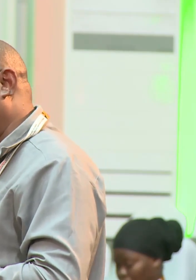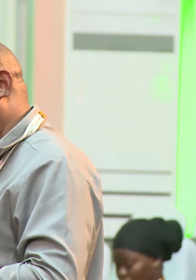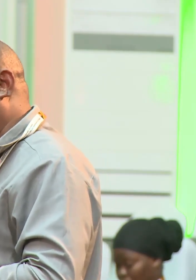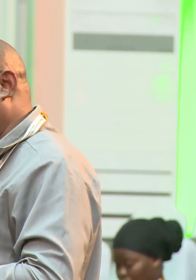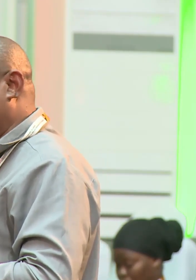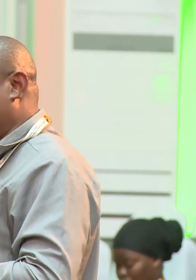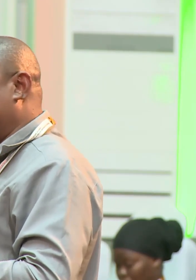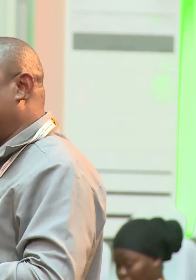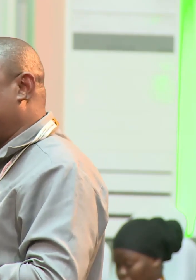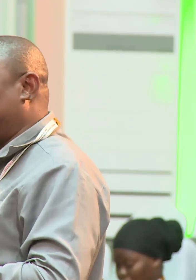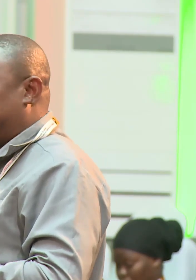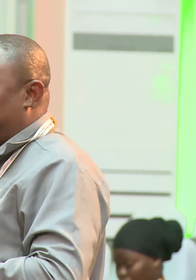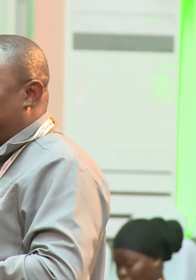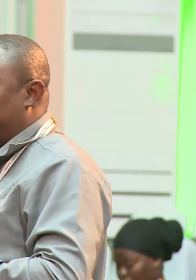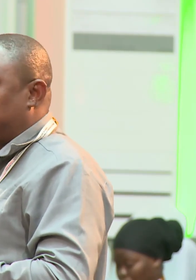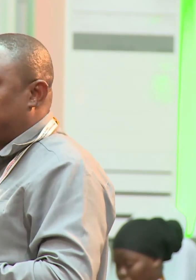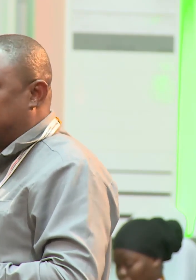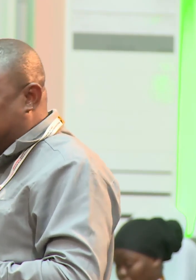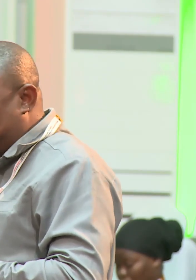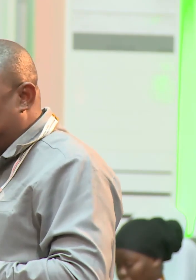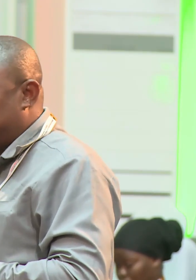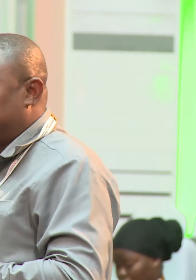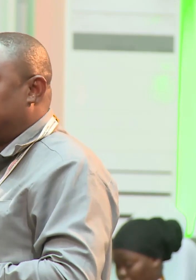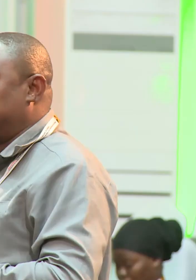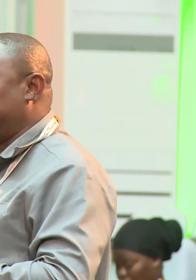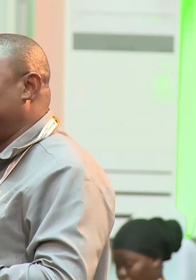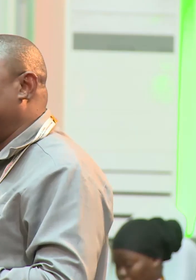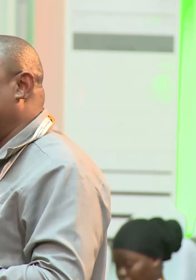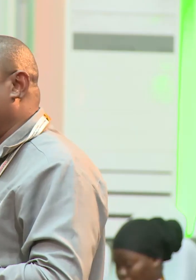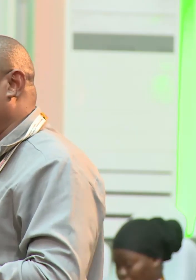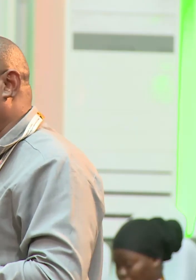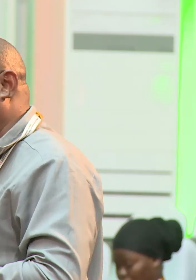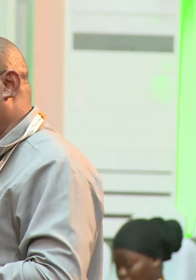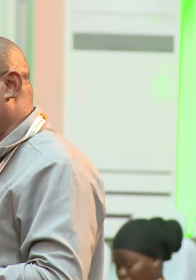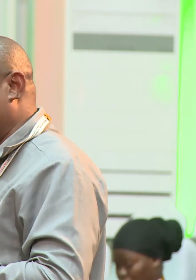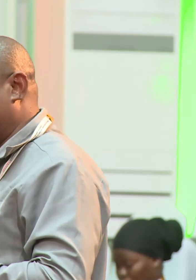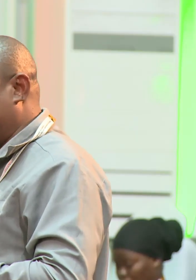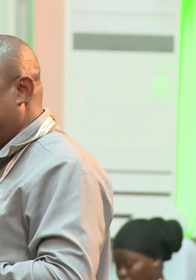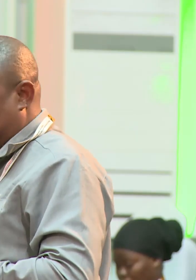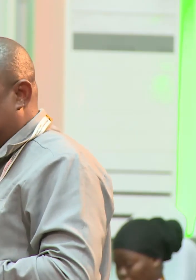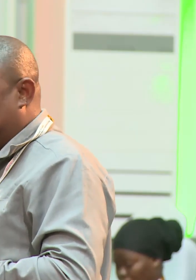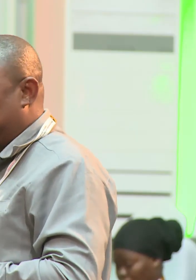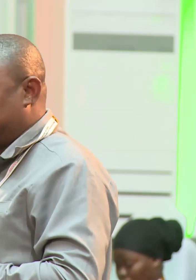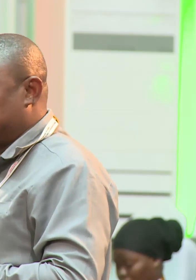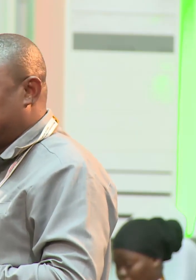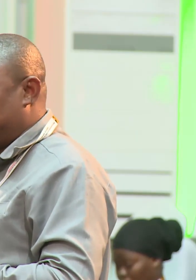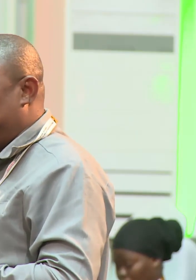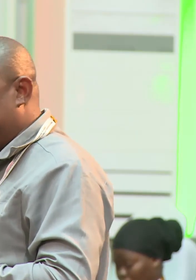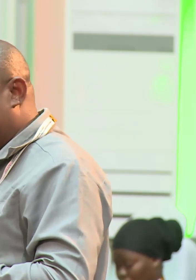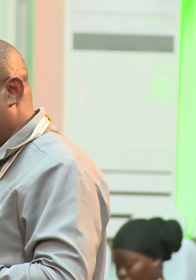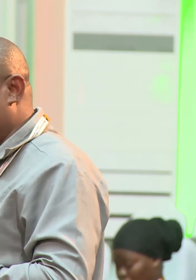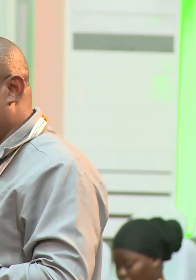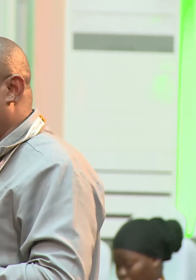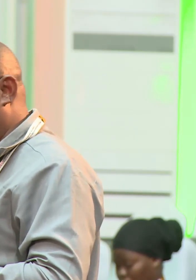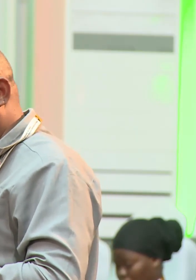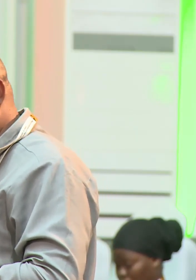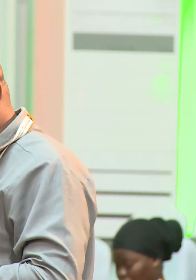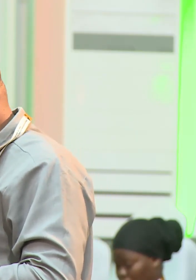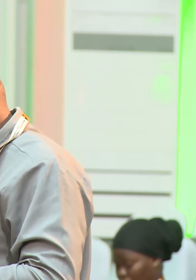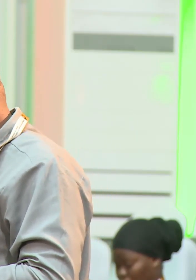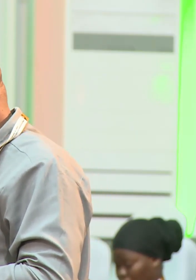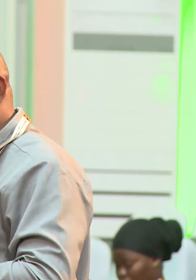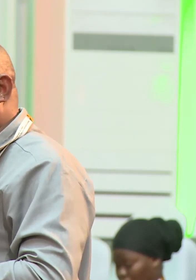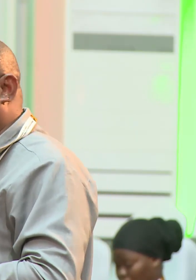la progression suivant le génotype de chaque HPV. Donc s'il peut commenter sur